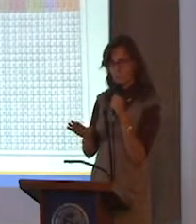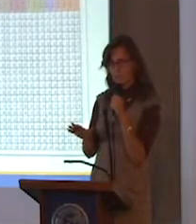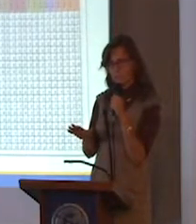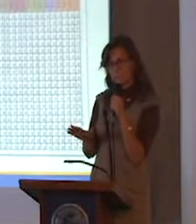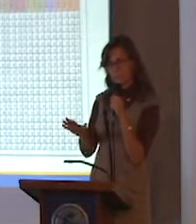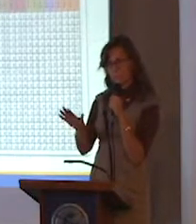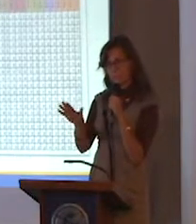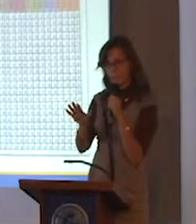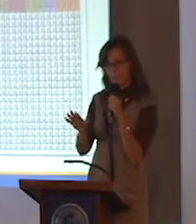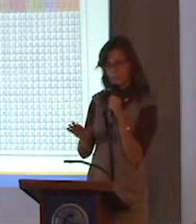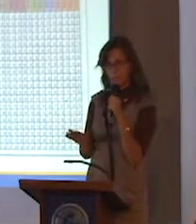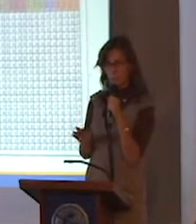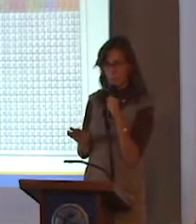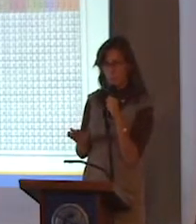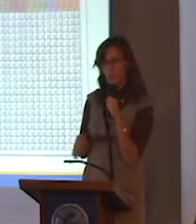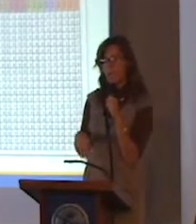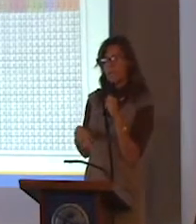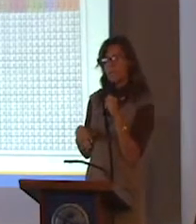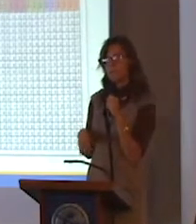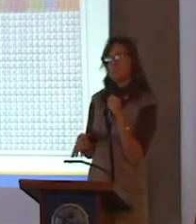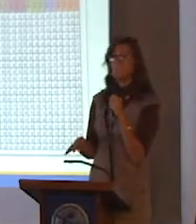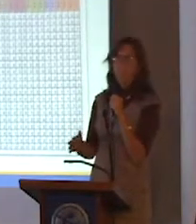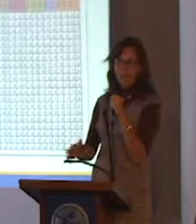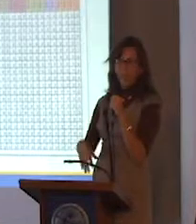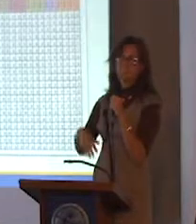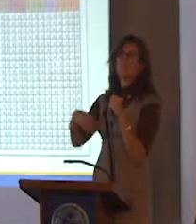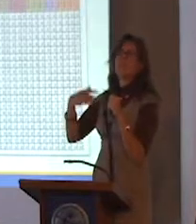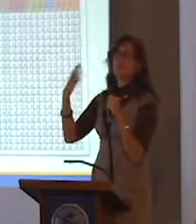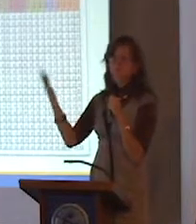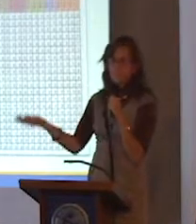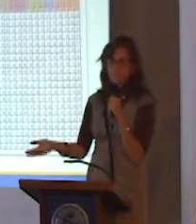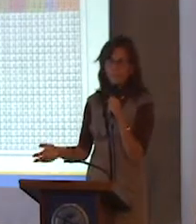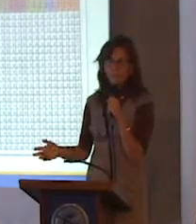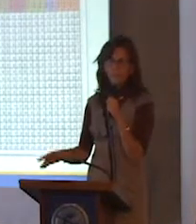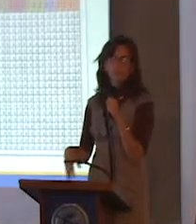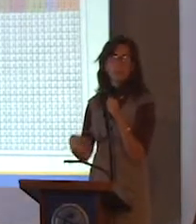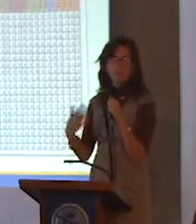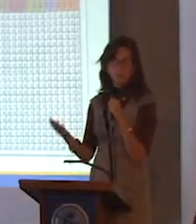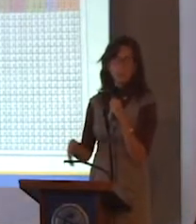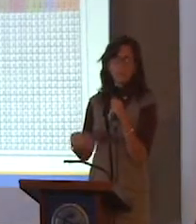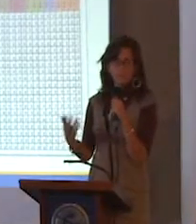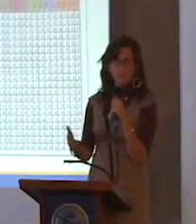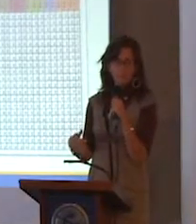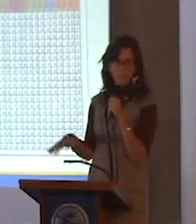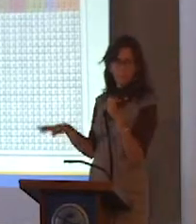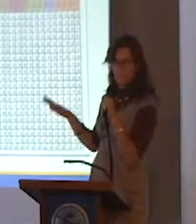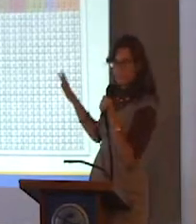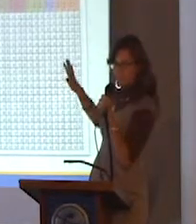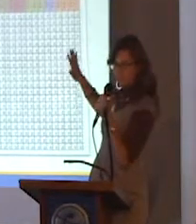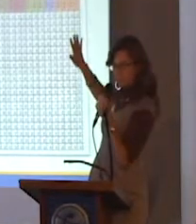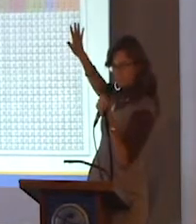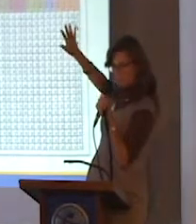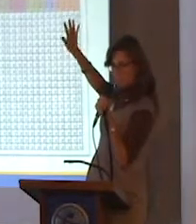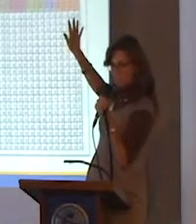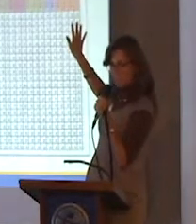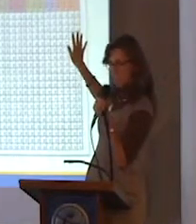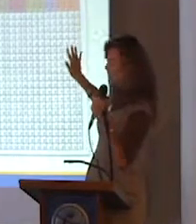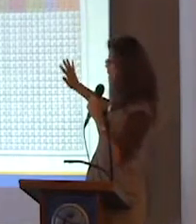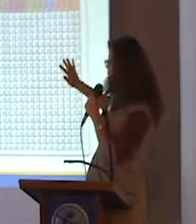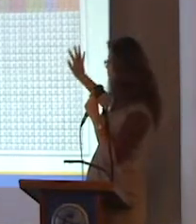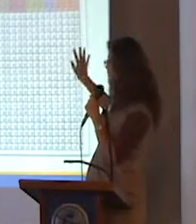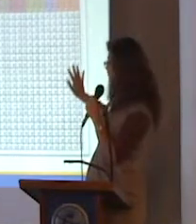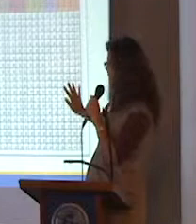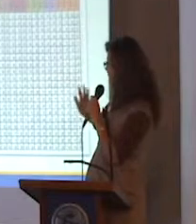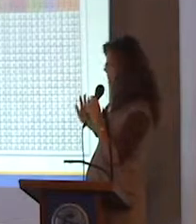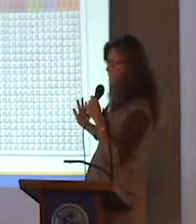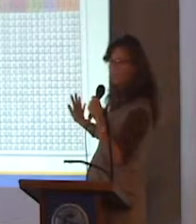general y los criterios específicos para cada grupito y después hacer una nueva clasificación y se volvía a preguntar lo mismo. Entonces eso es más o menos